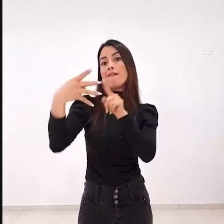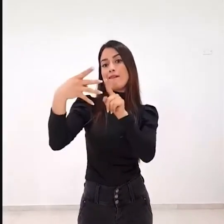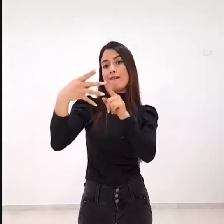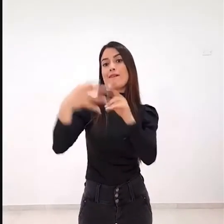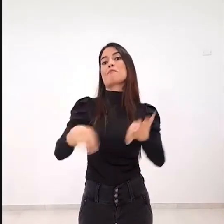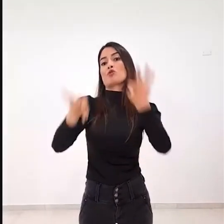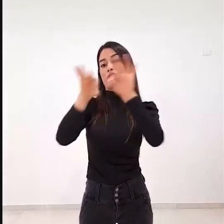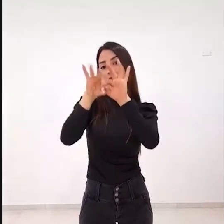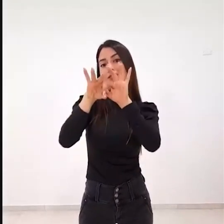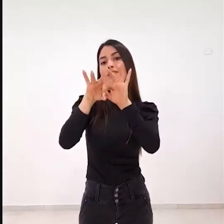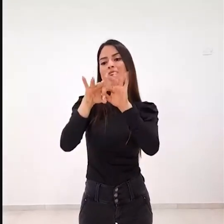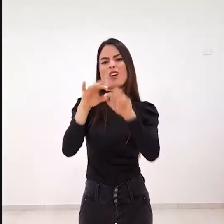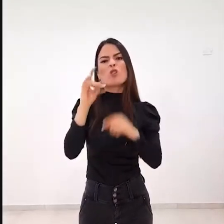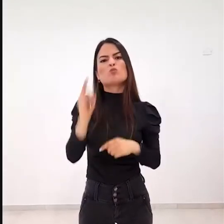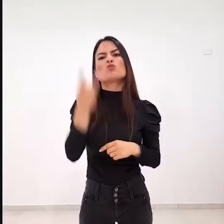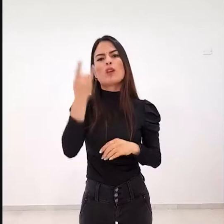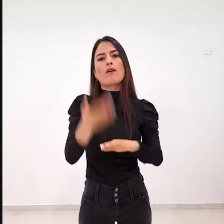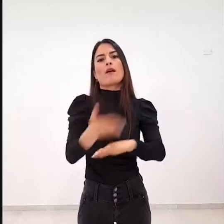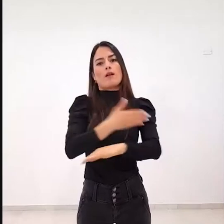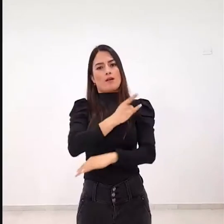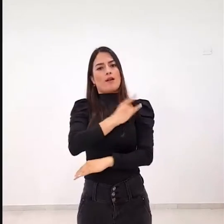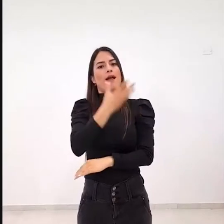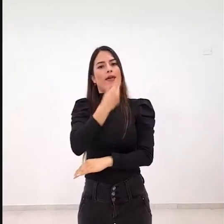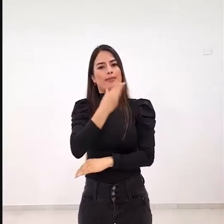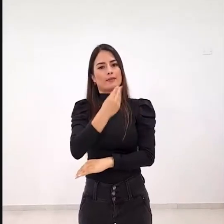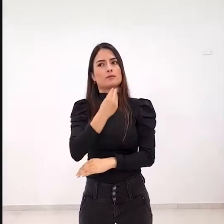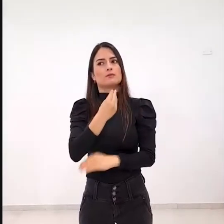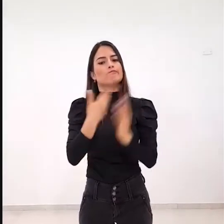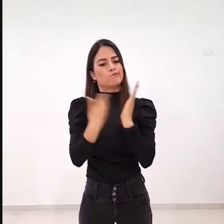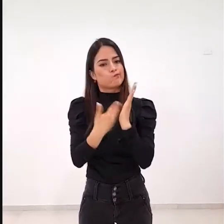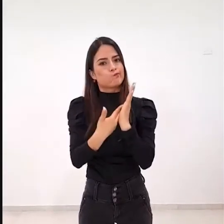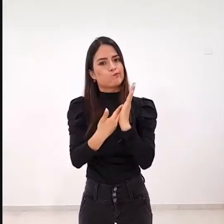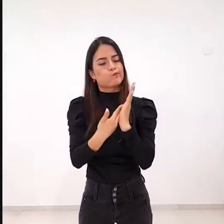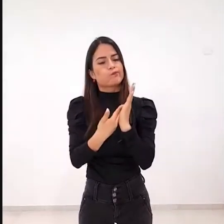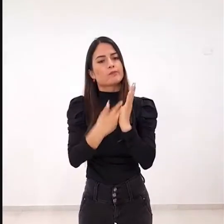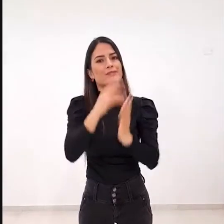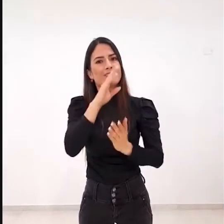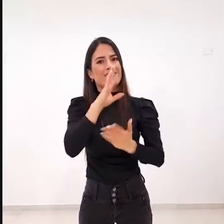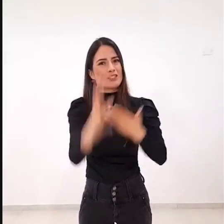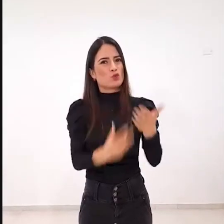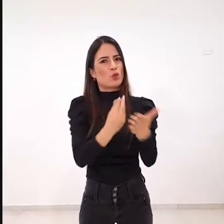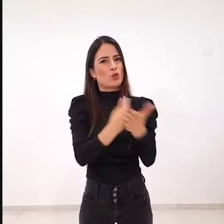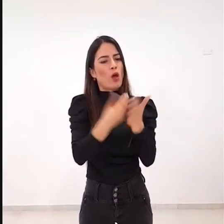la universidad de las artes se recordarán varias peticiones